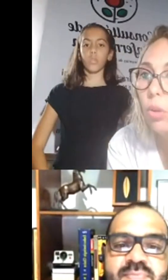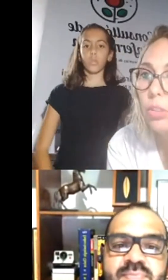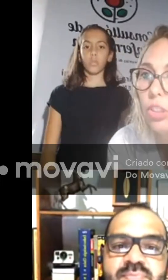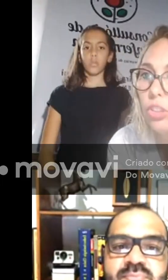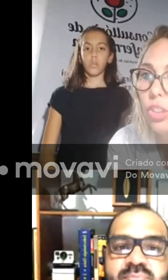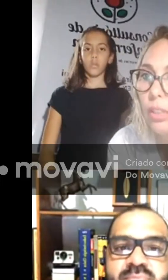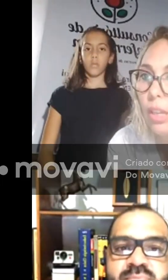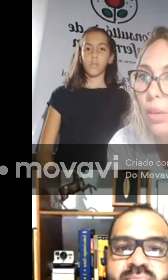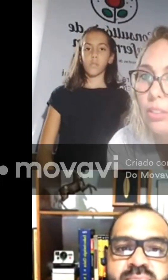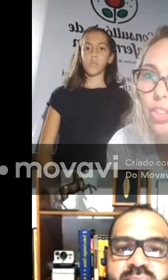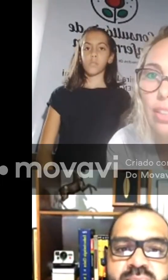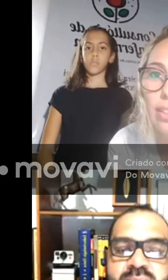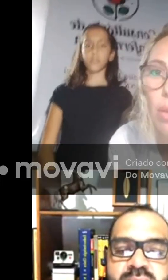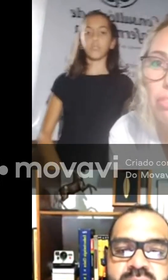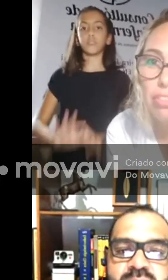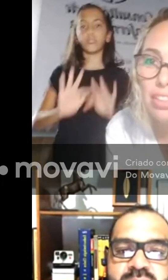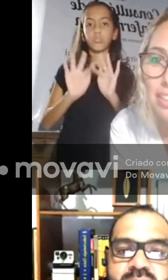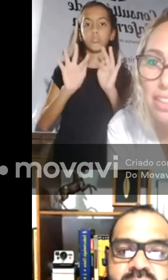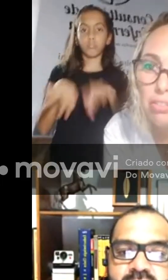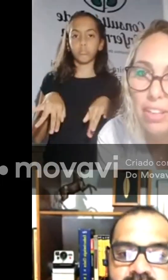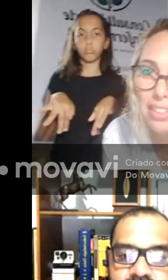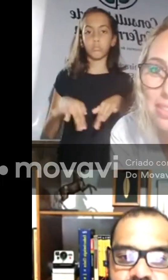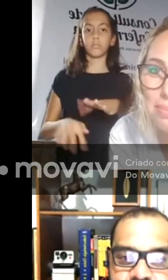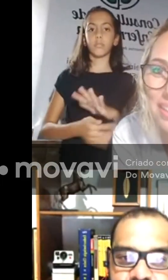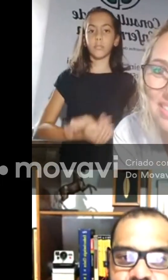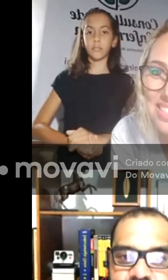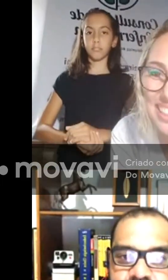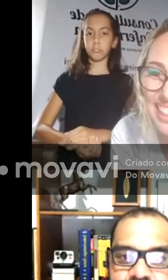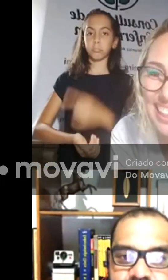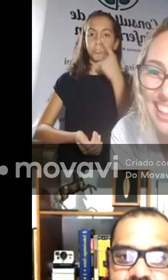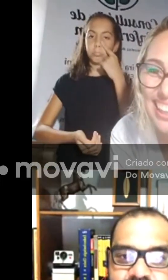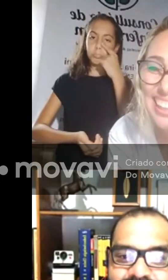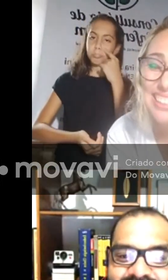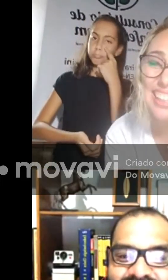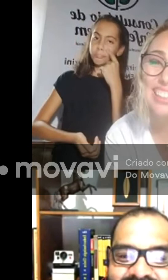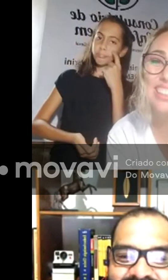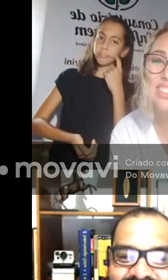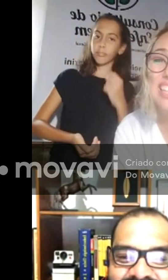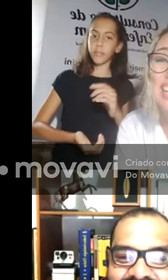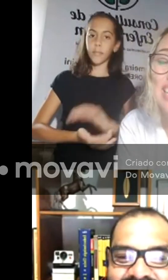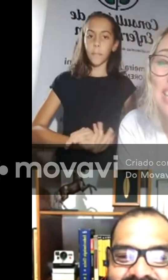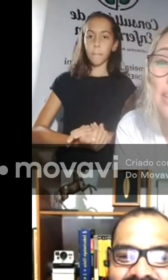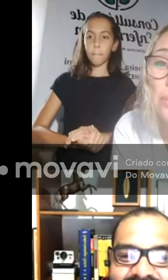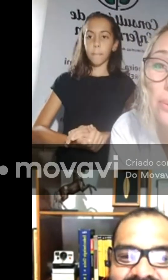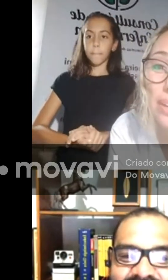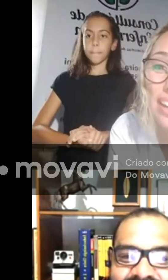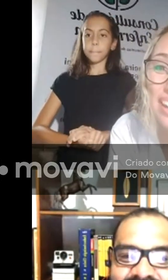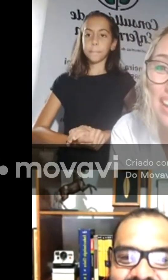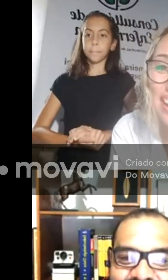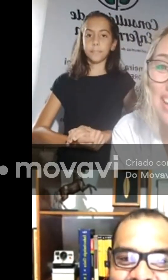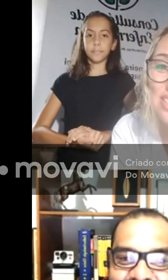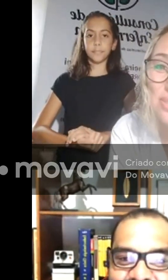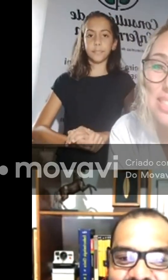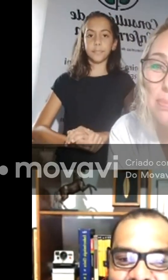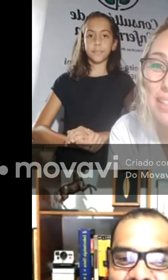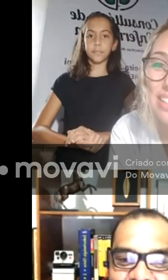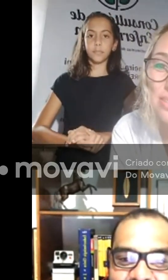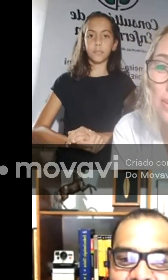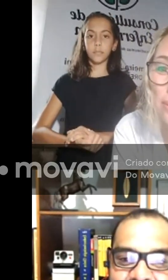Então, como a gente já está quase chegando ao fim, infelizmente, tá tão esclarecedora as